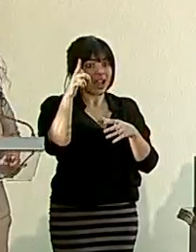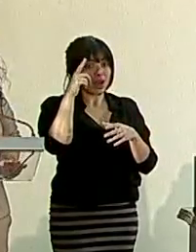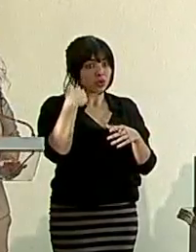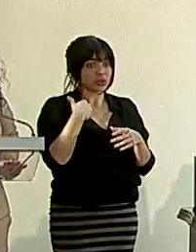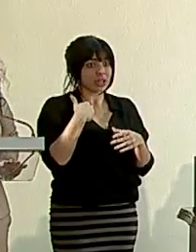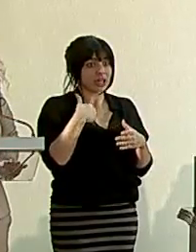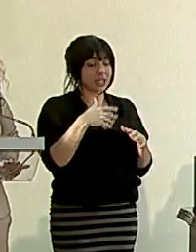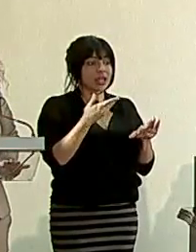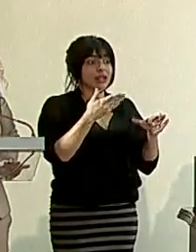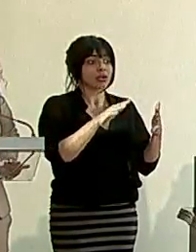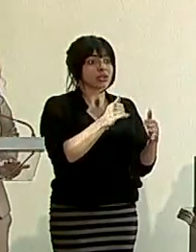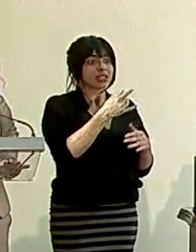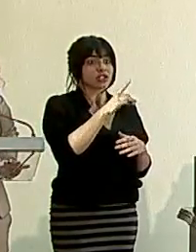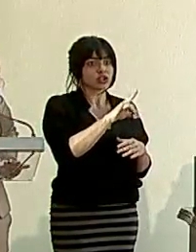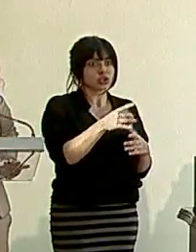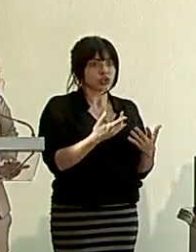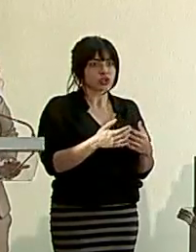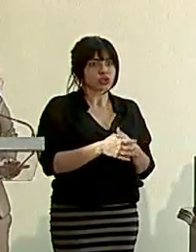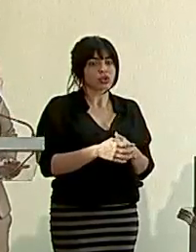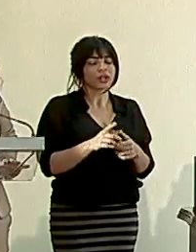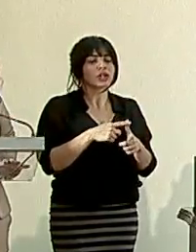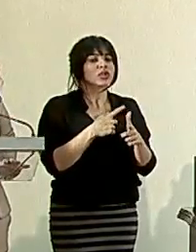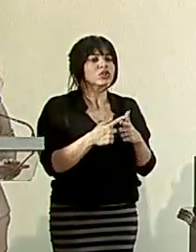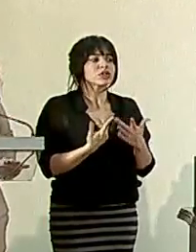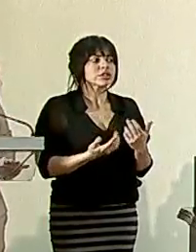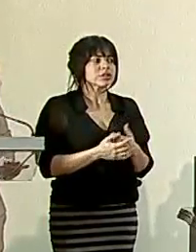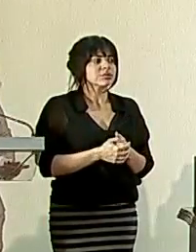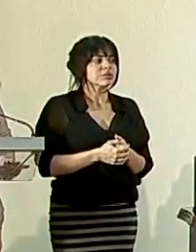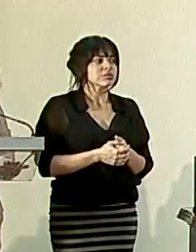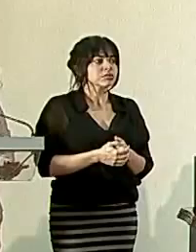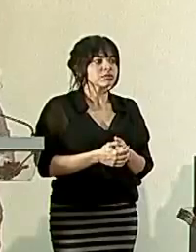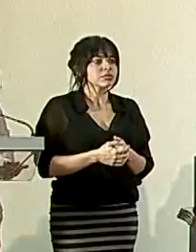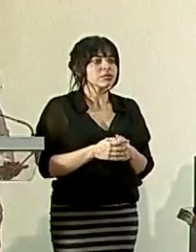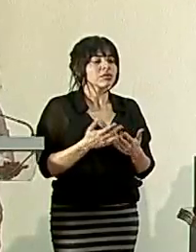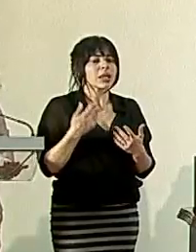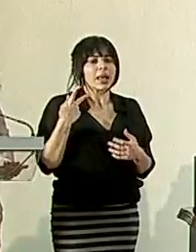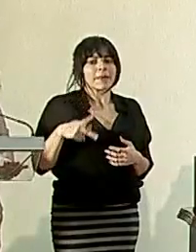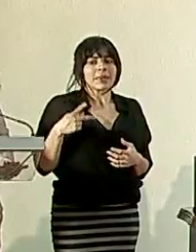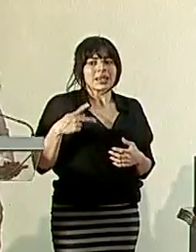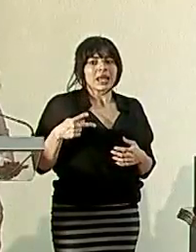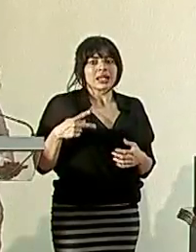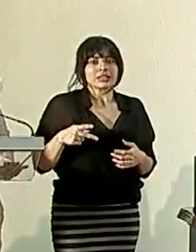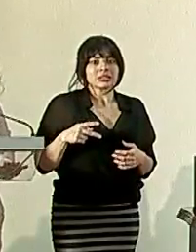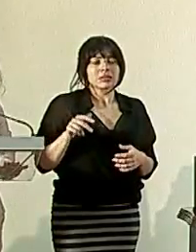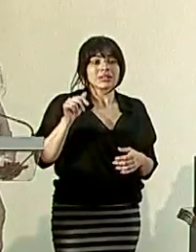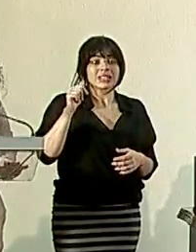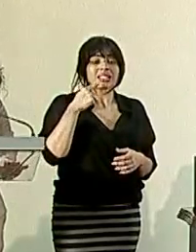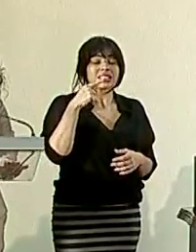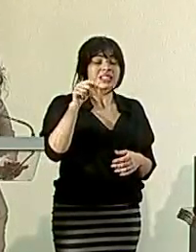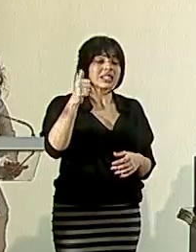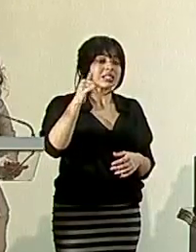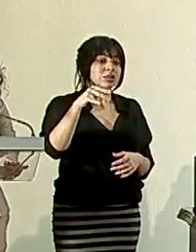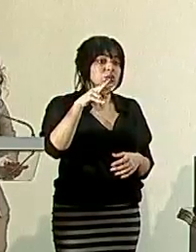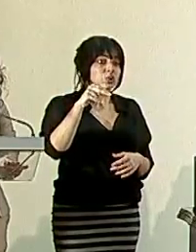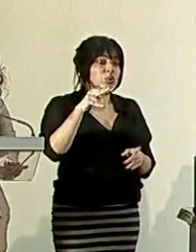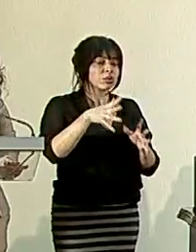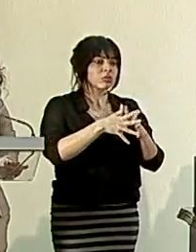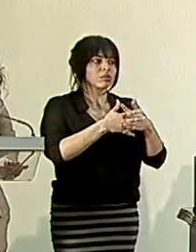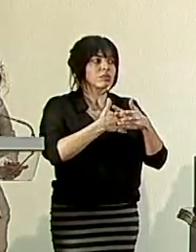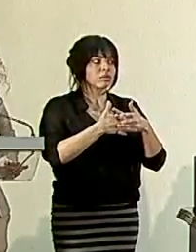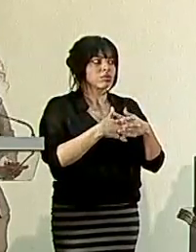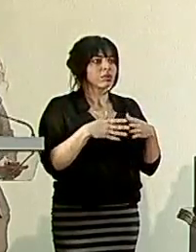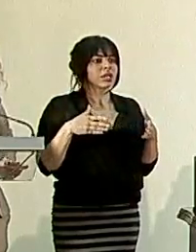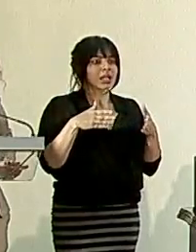señor, se le murieron 18. Entonces, la amenaza es el 10 de junio bloquearán la